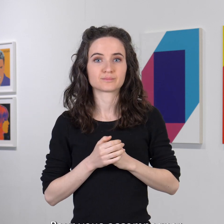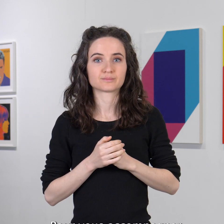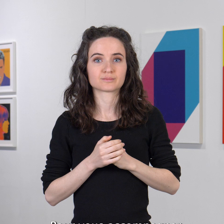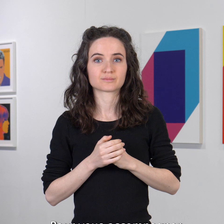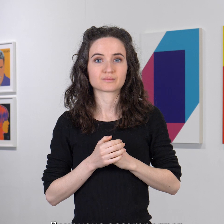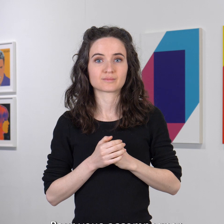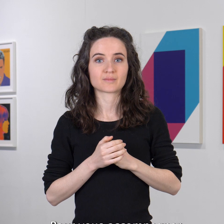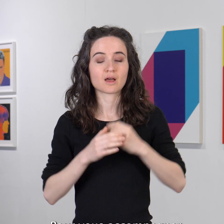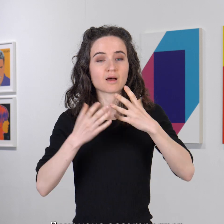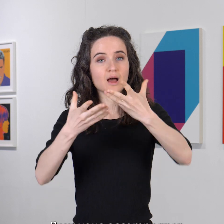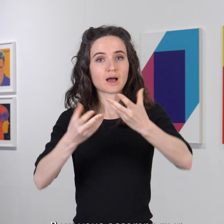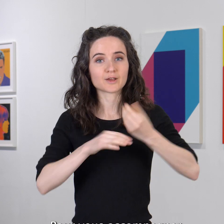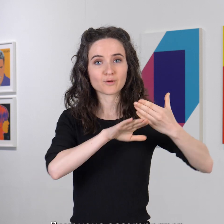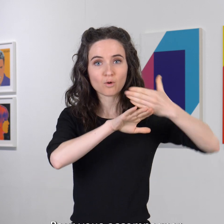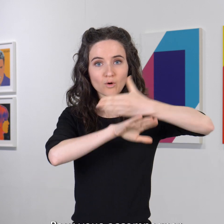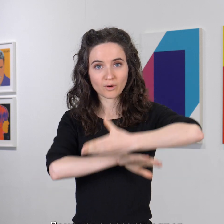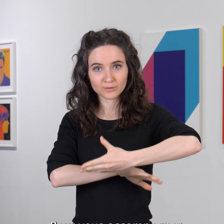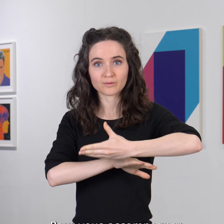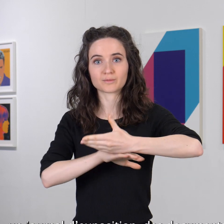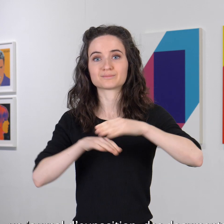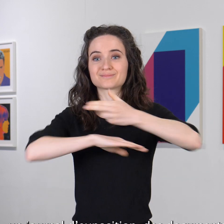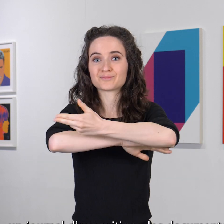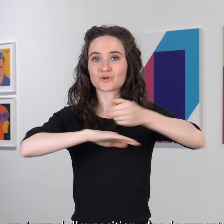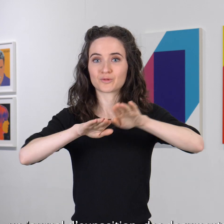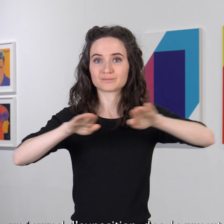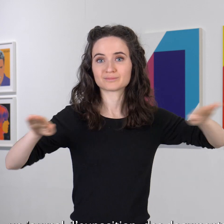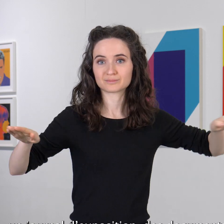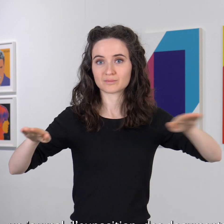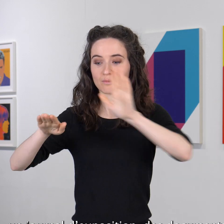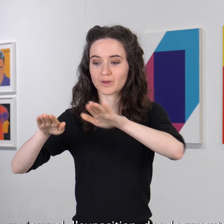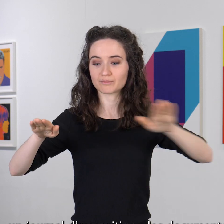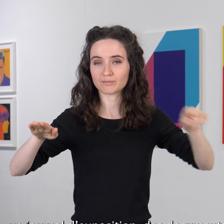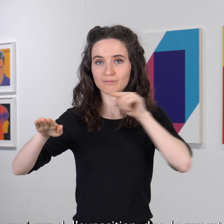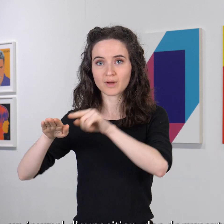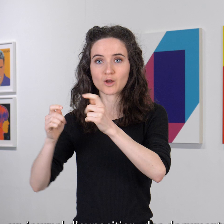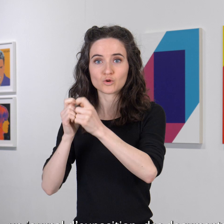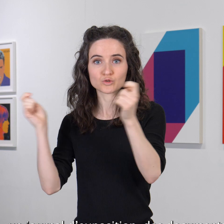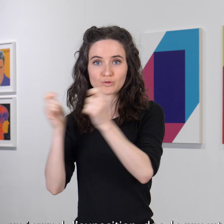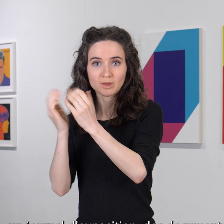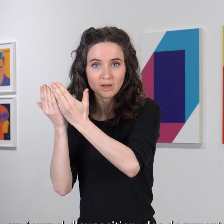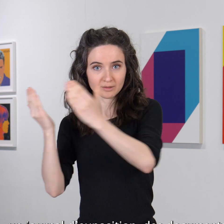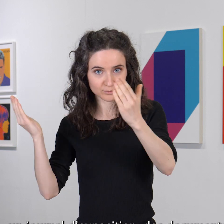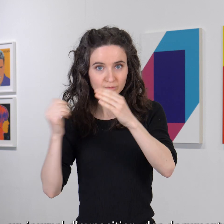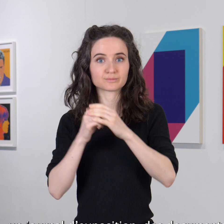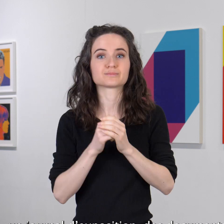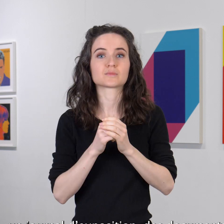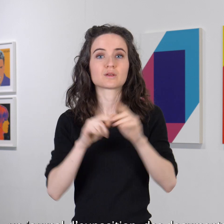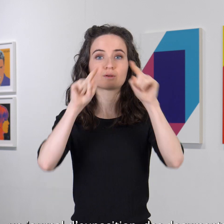Pour vous accompagner dans la découverte des œuvres, un journal d'exposition, des documents en caractères agrandis et